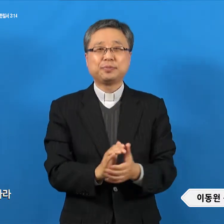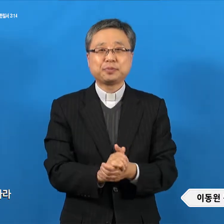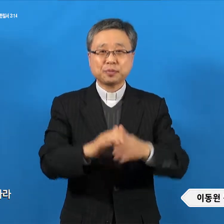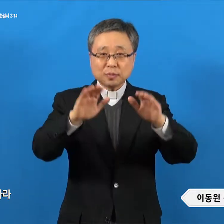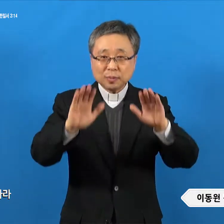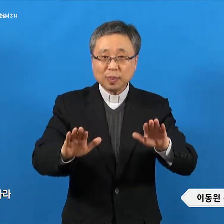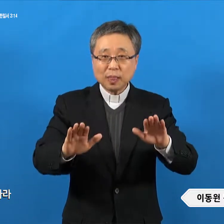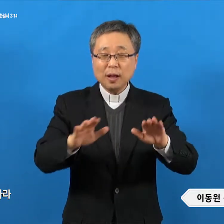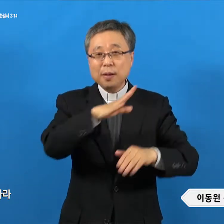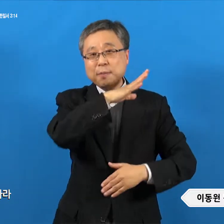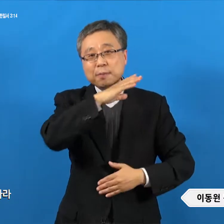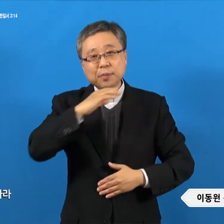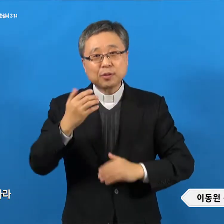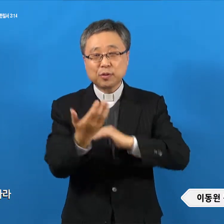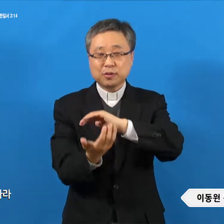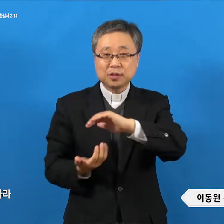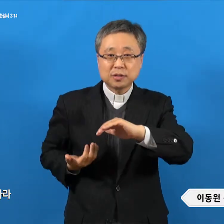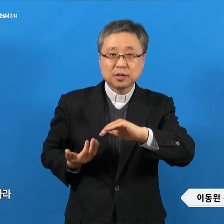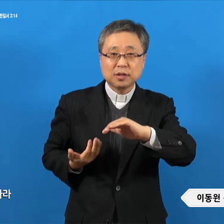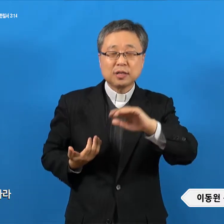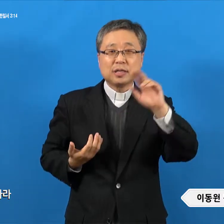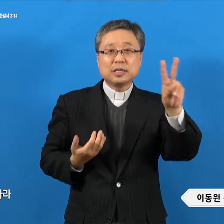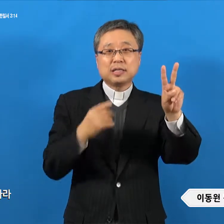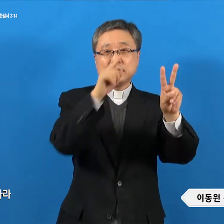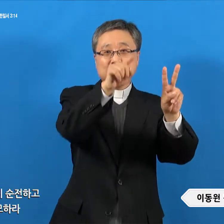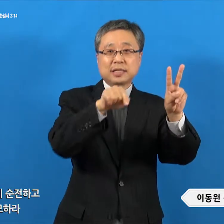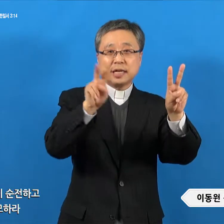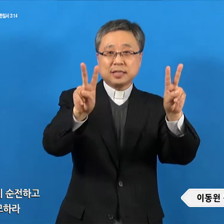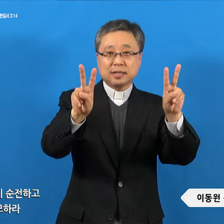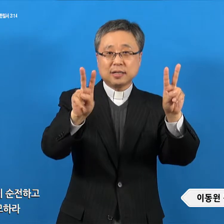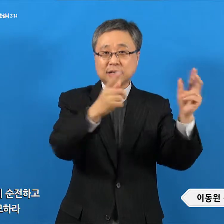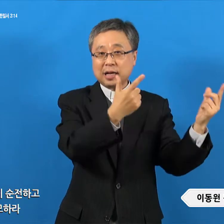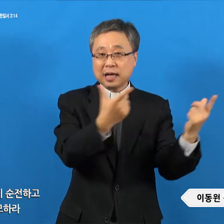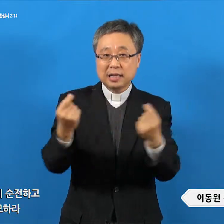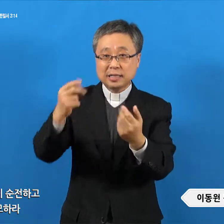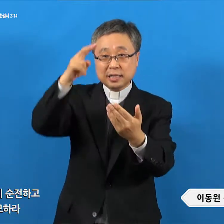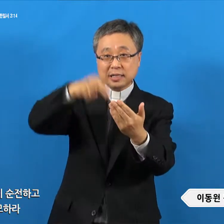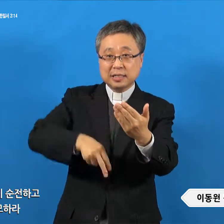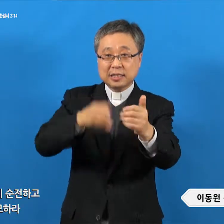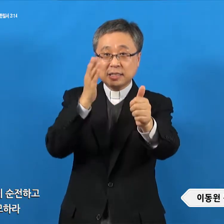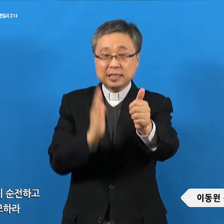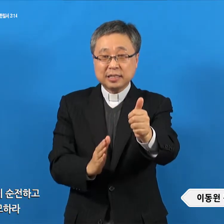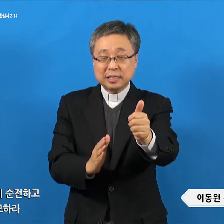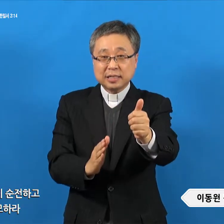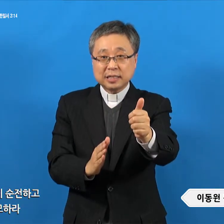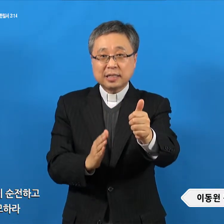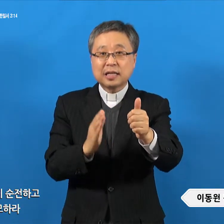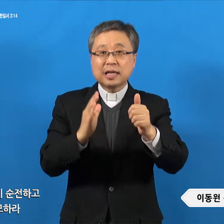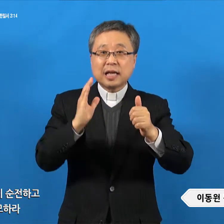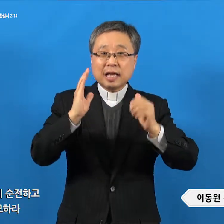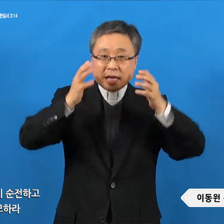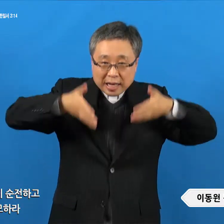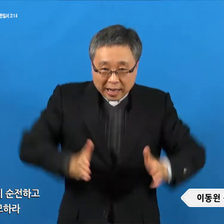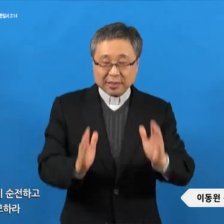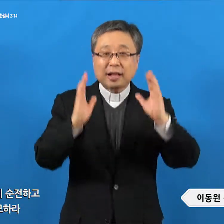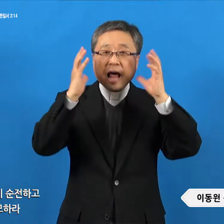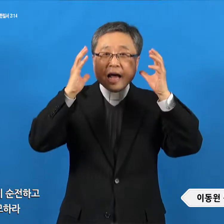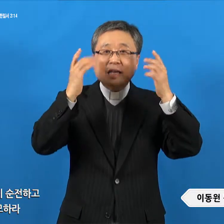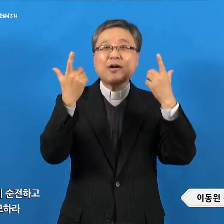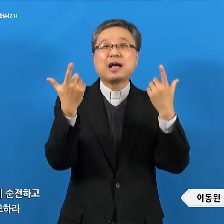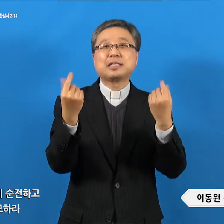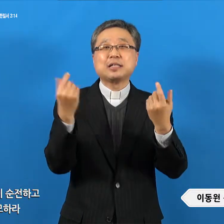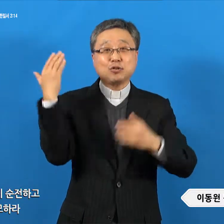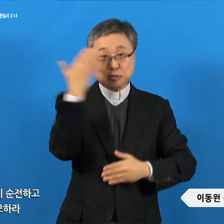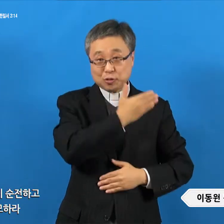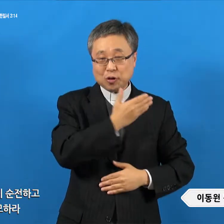오늘 본문 베드로전서 2장 2절의 말씀을 한 번 더 같이 읽겠습니다. 다 같이 읽습니다. 시작. 갓난아이들 같이